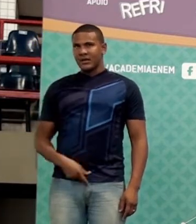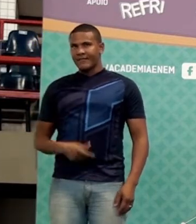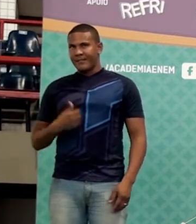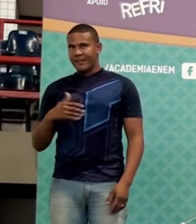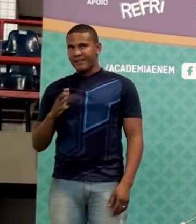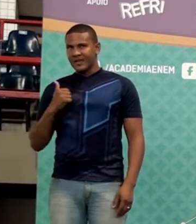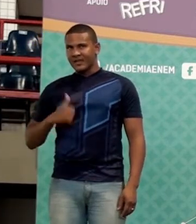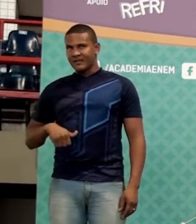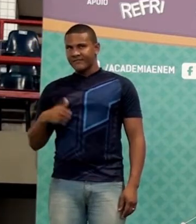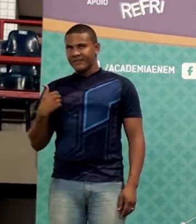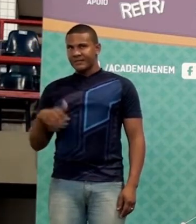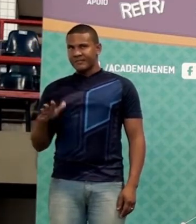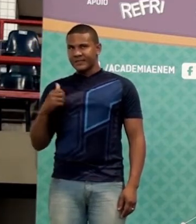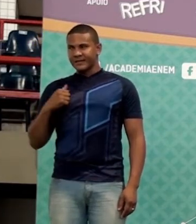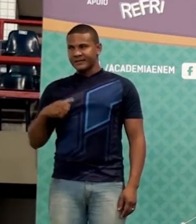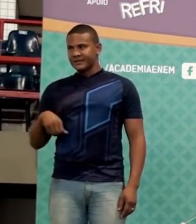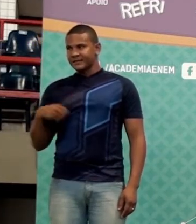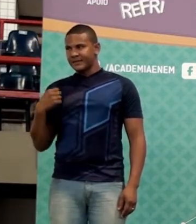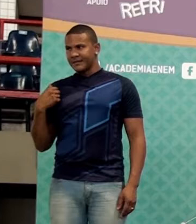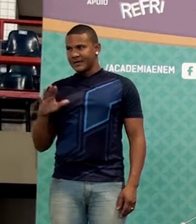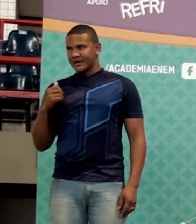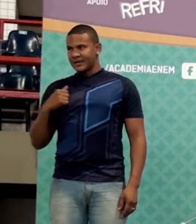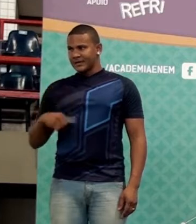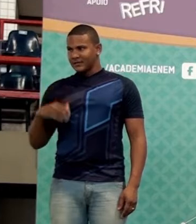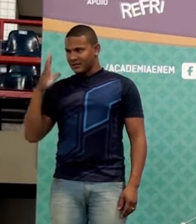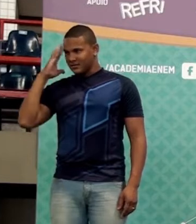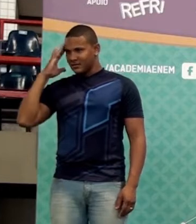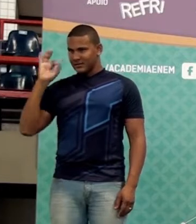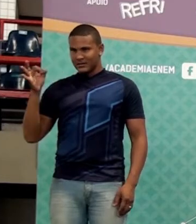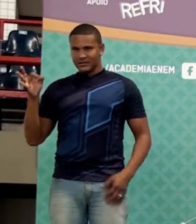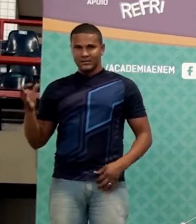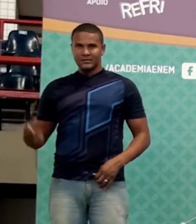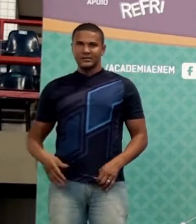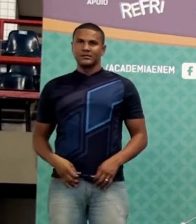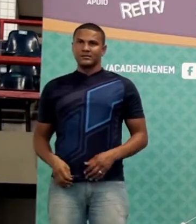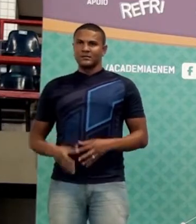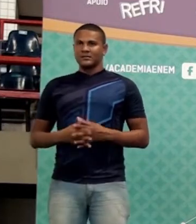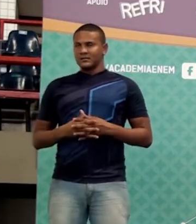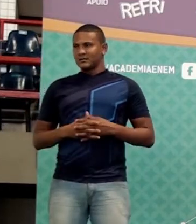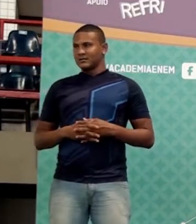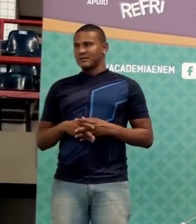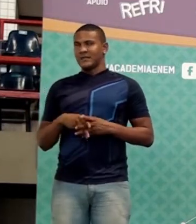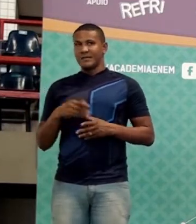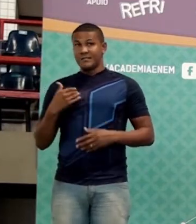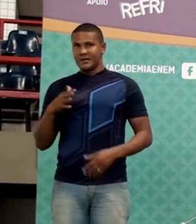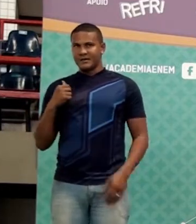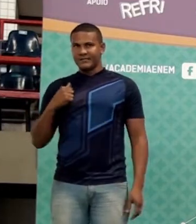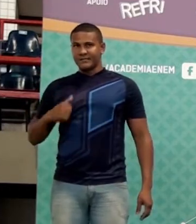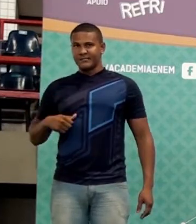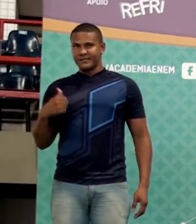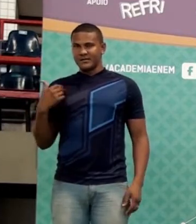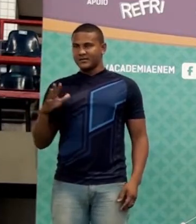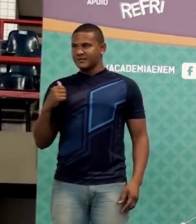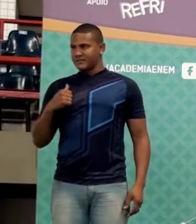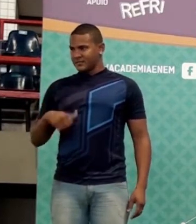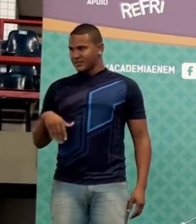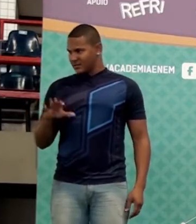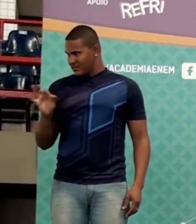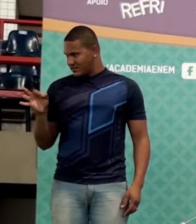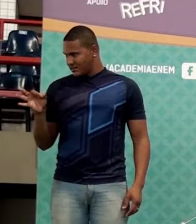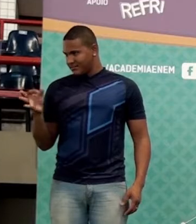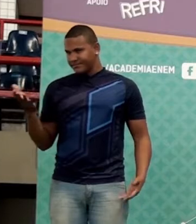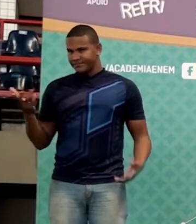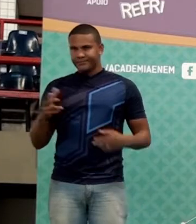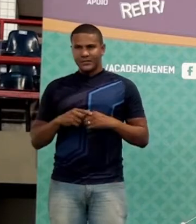pensando, ele não escuta não, né? Quer dizer, ninguém pode mais do que você. Não deixe, ninguém pode atrapalhar o